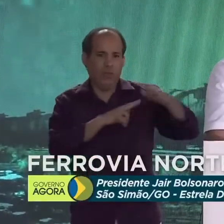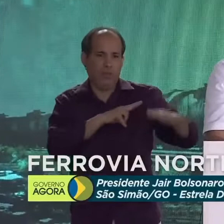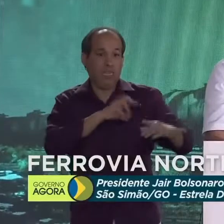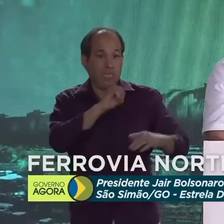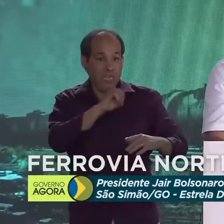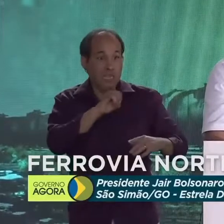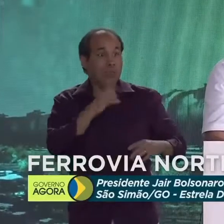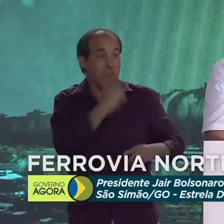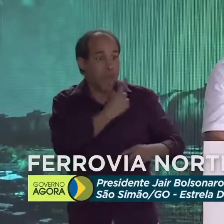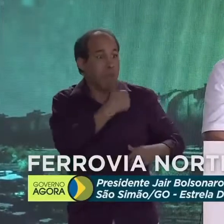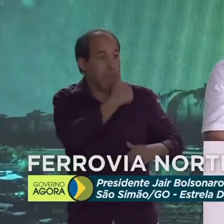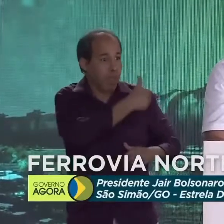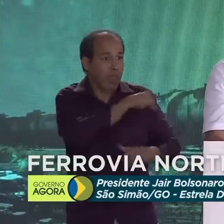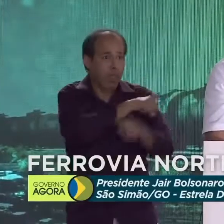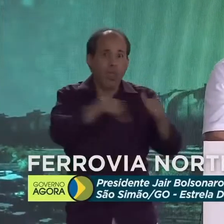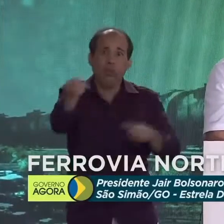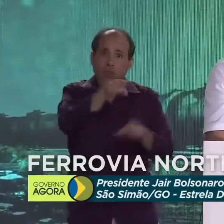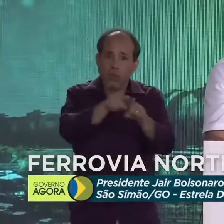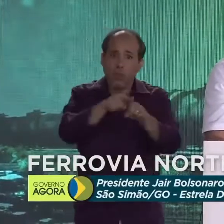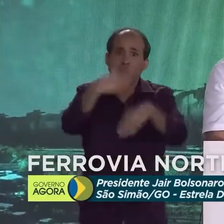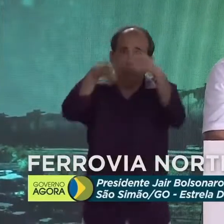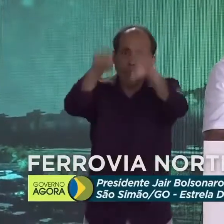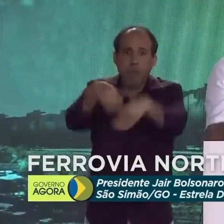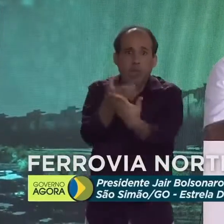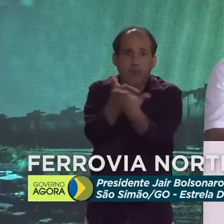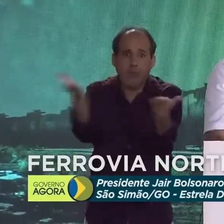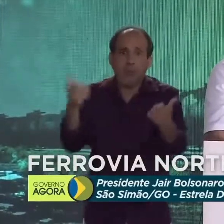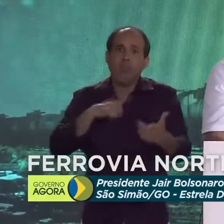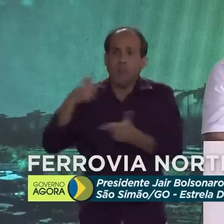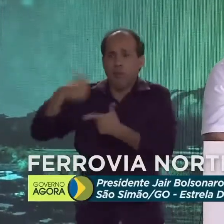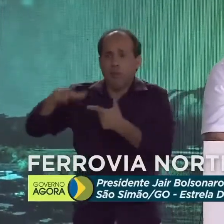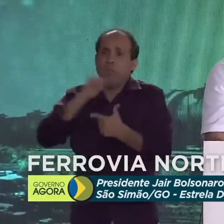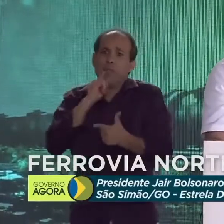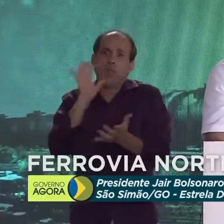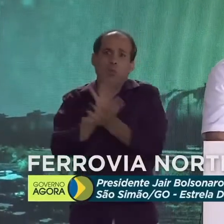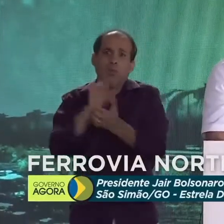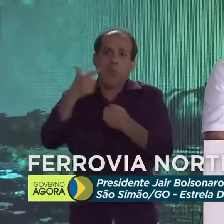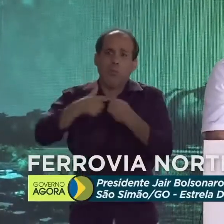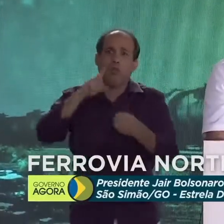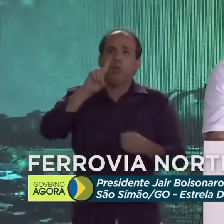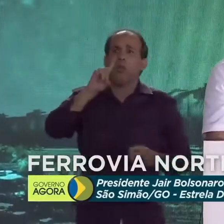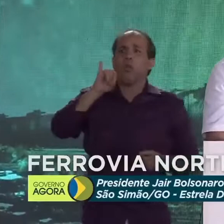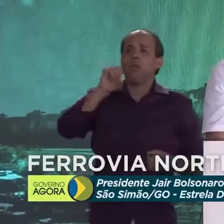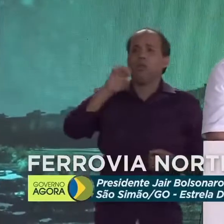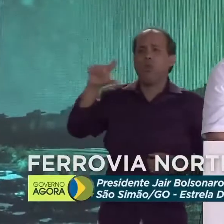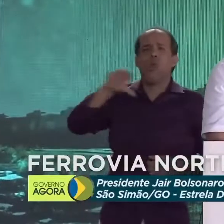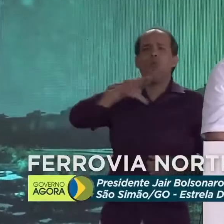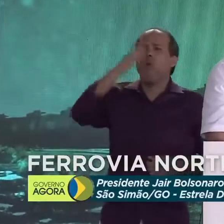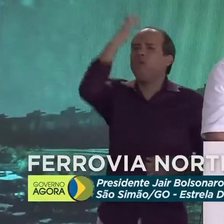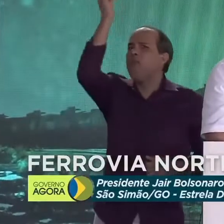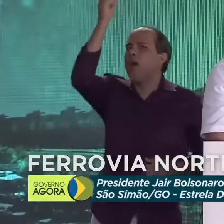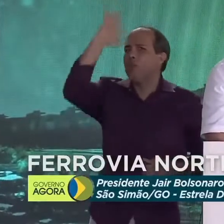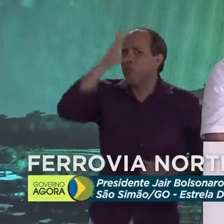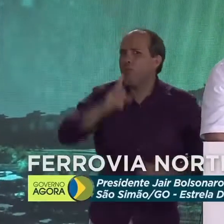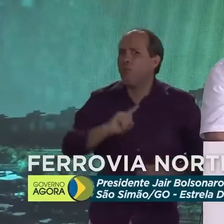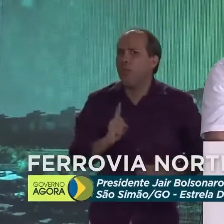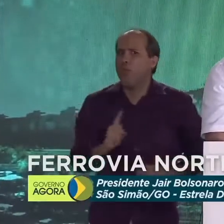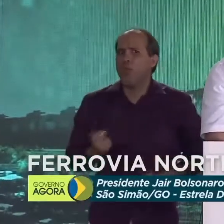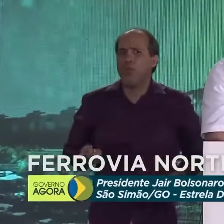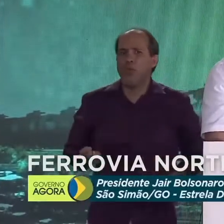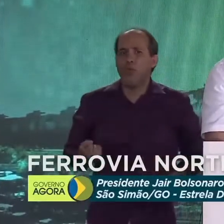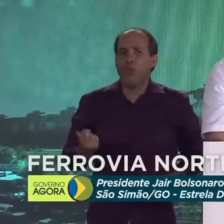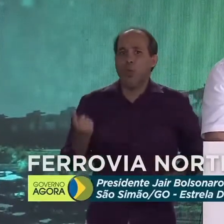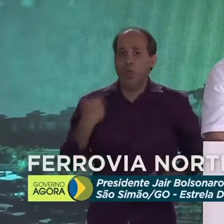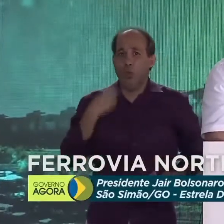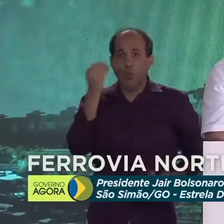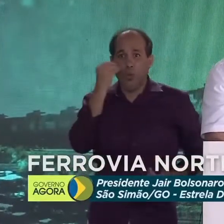vocês. Temos problemas como o diesel, não é fácil resolver isso daí. Para